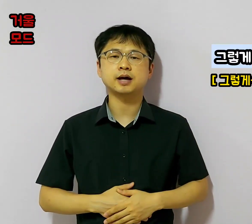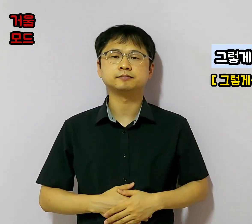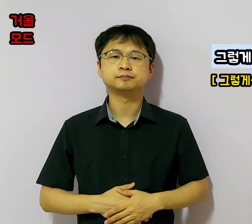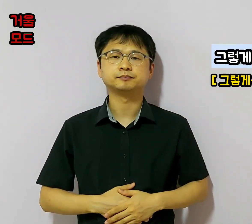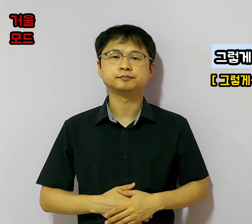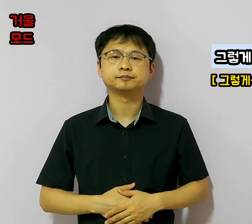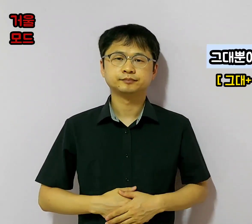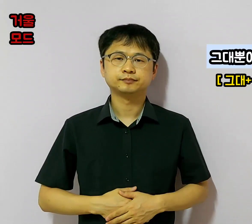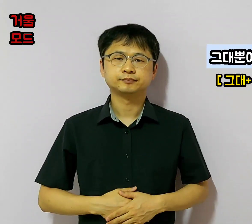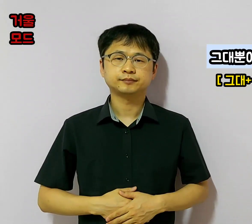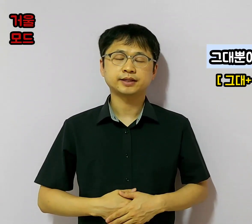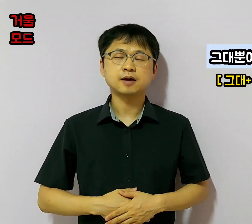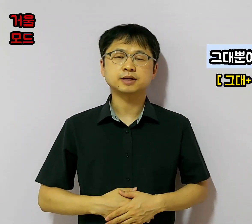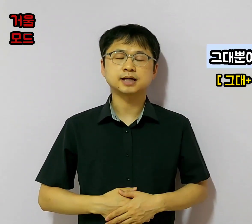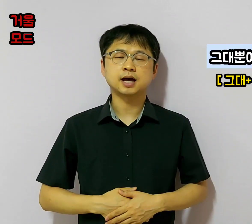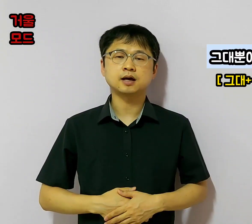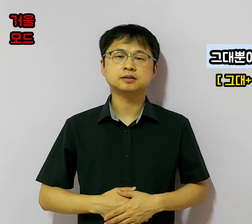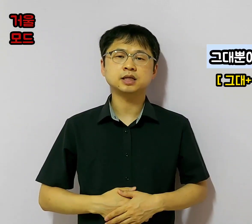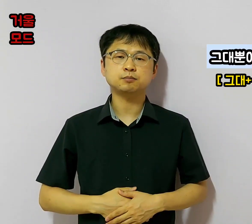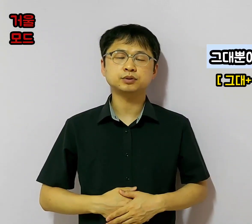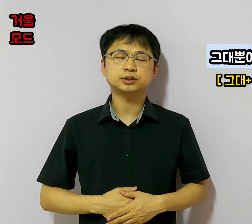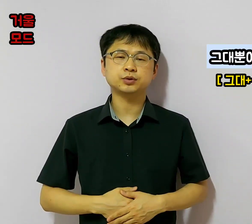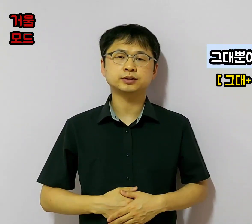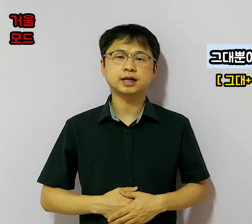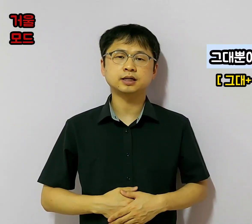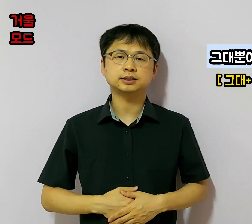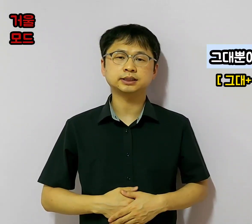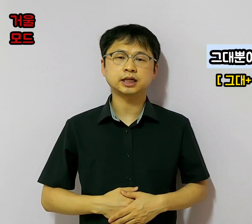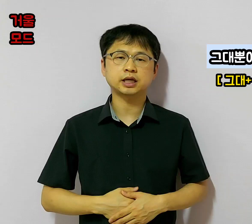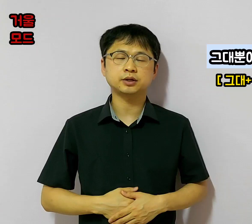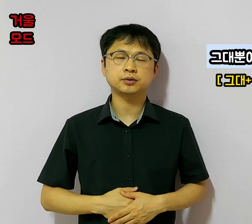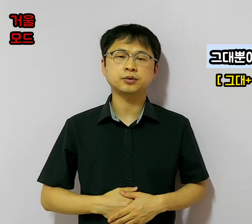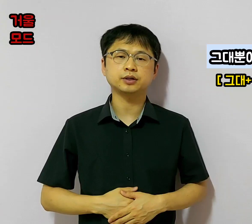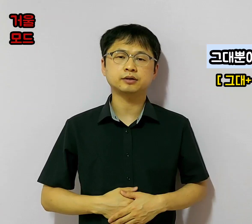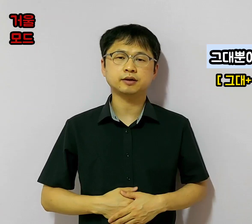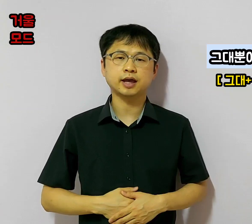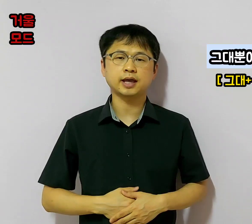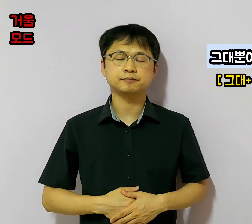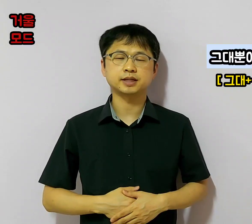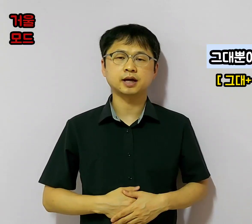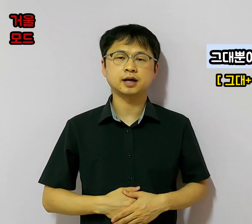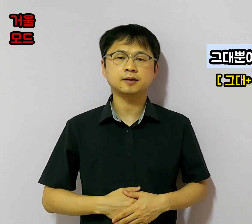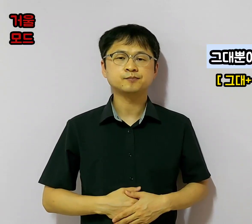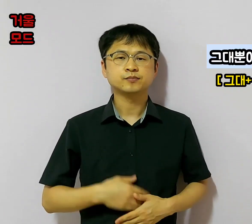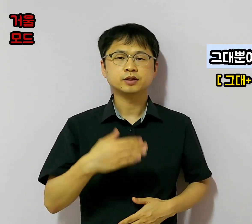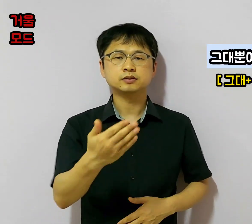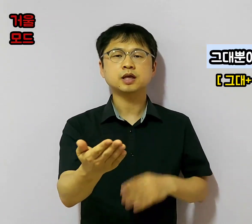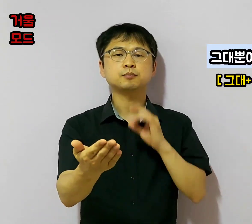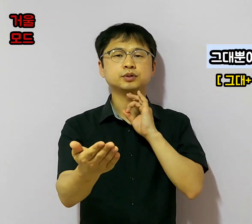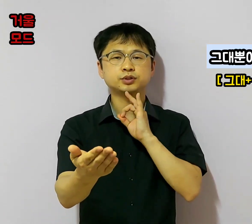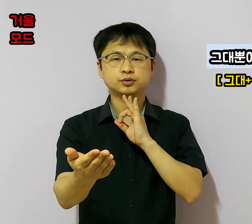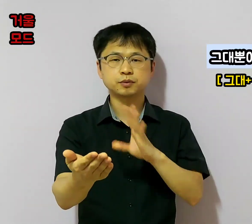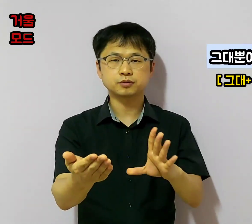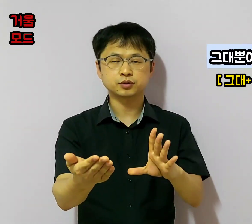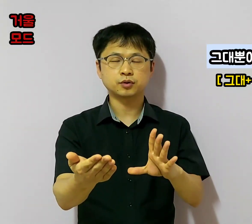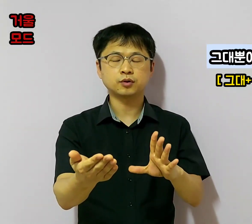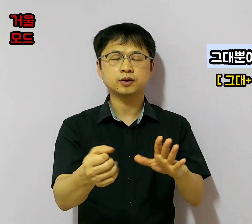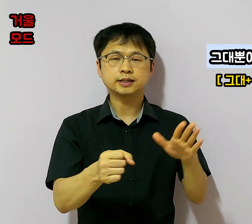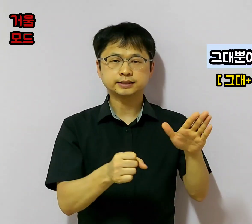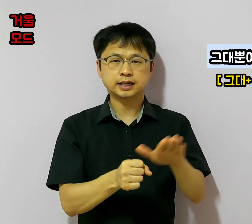됩니다. 네, 다음 가사. 그대뿐이죠. 사랑을 시작해요. 이렇게입니다. 그대뿐이죠는 배웠고요.